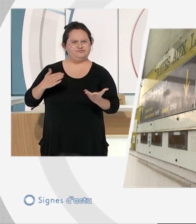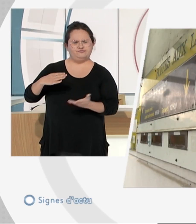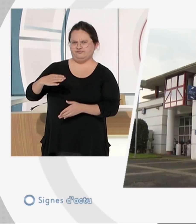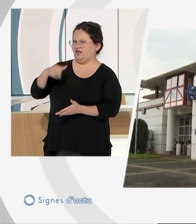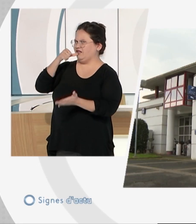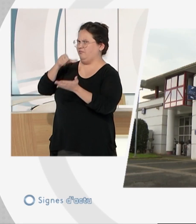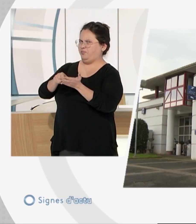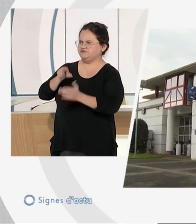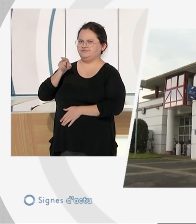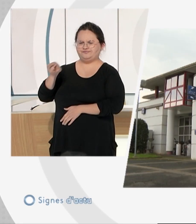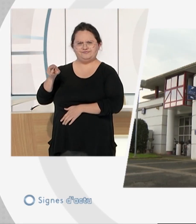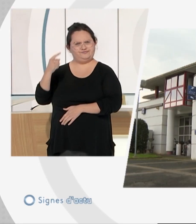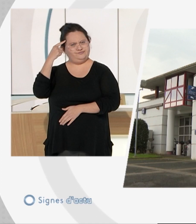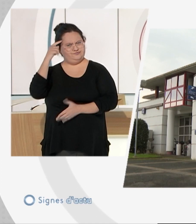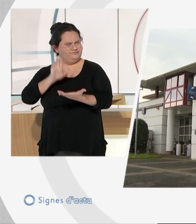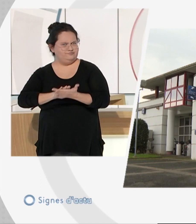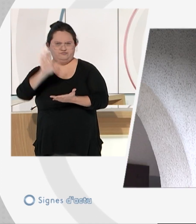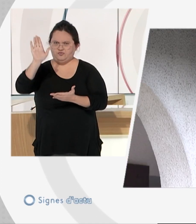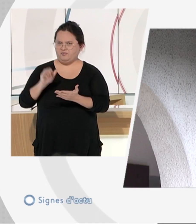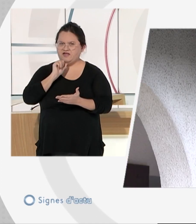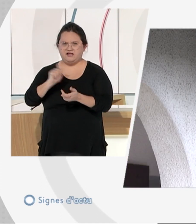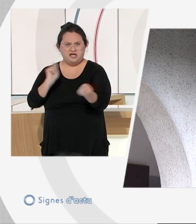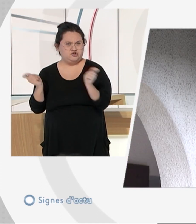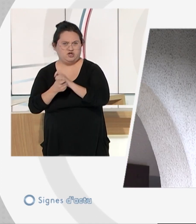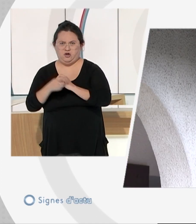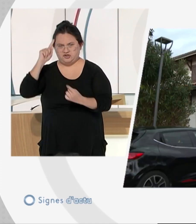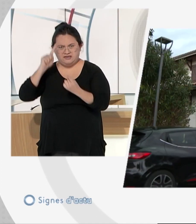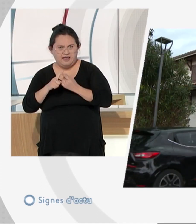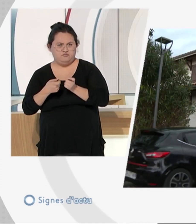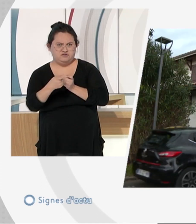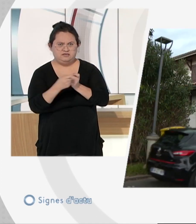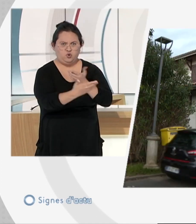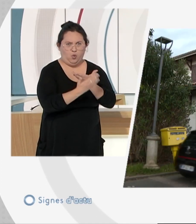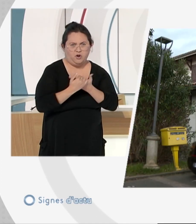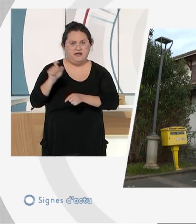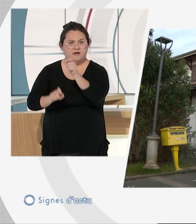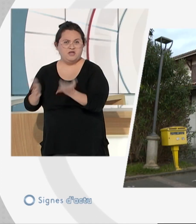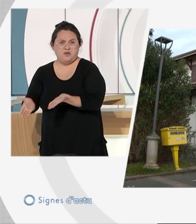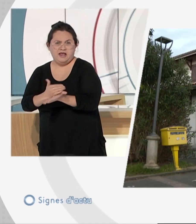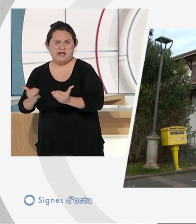assure qu'il n'y aura pas de conséquences ni sur la distribution du courrier, ni sur l'emploi.